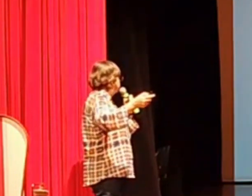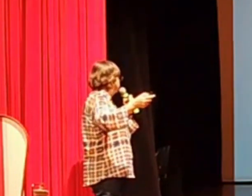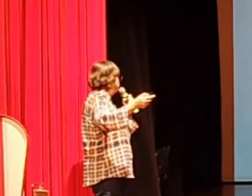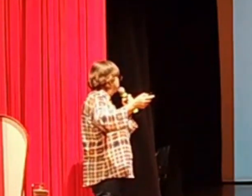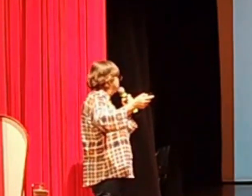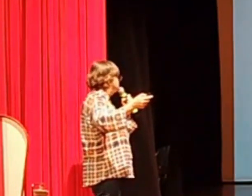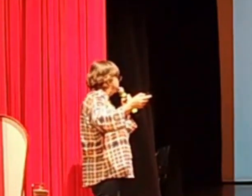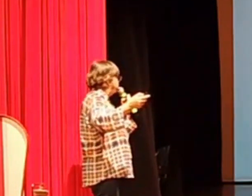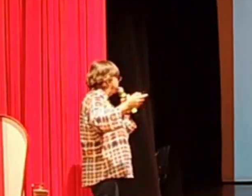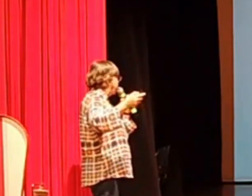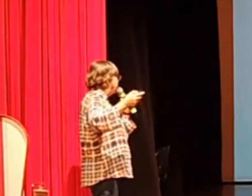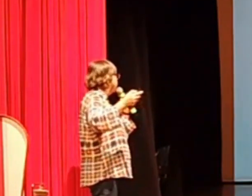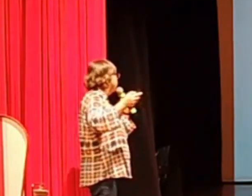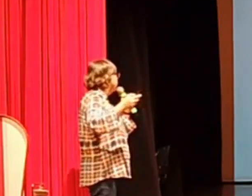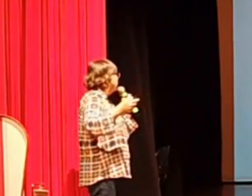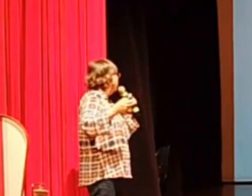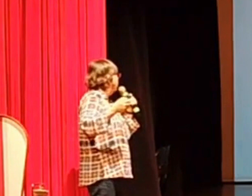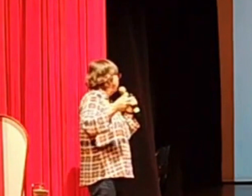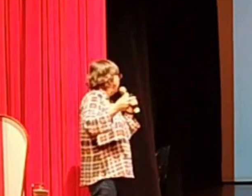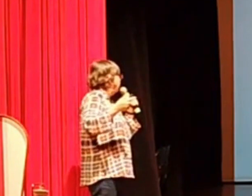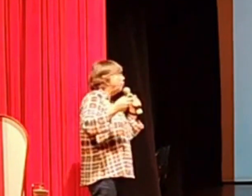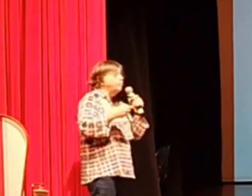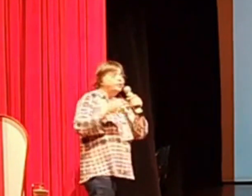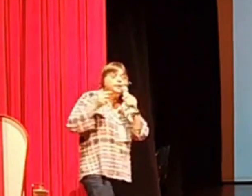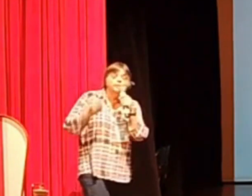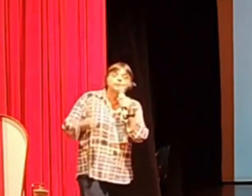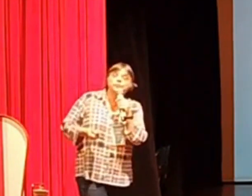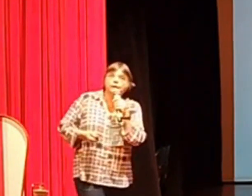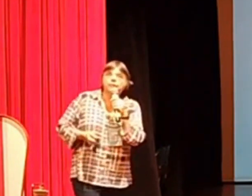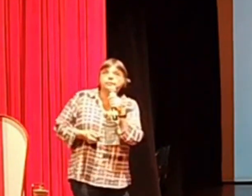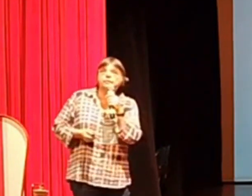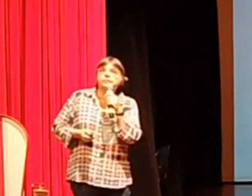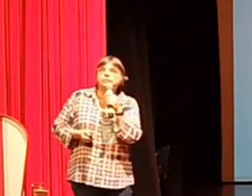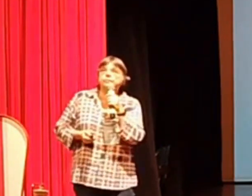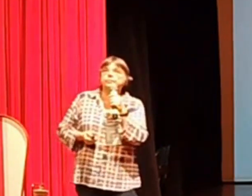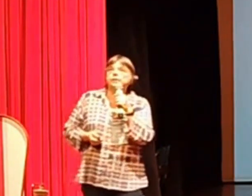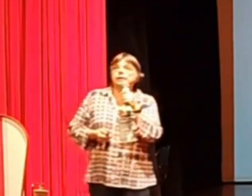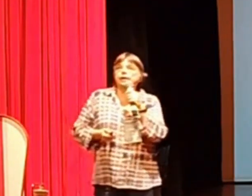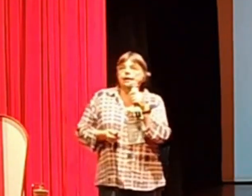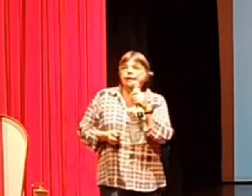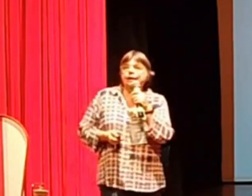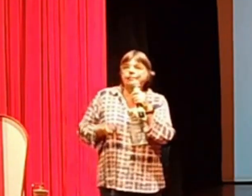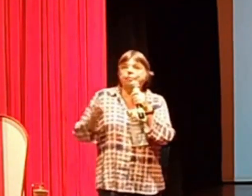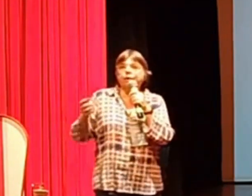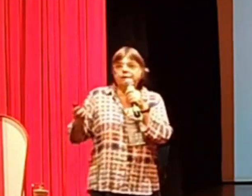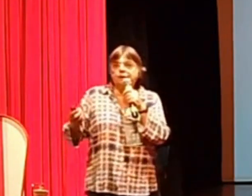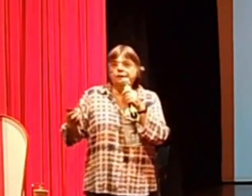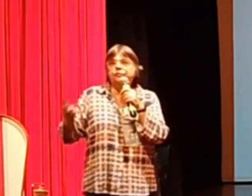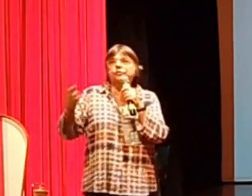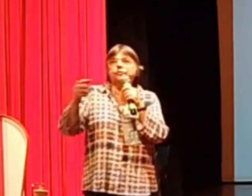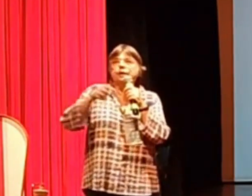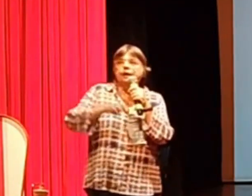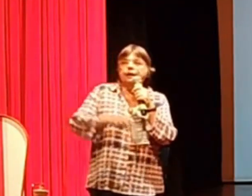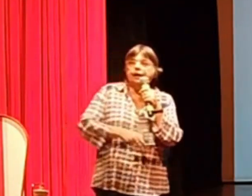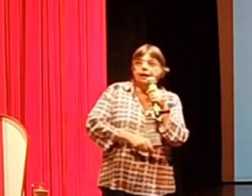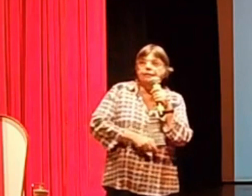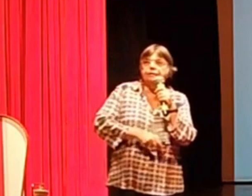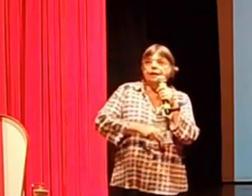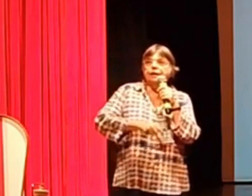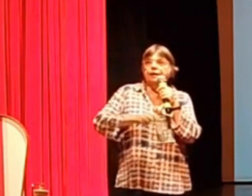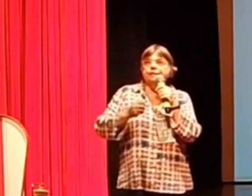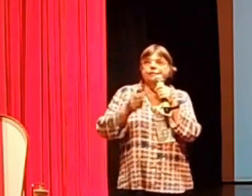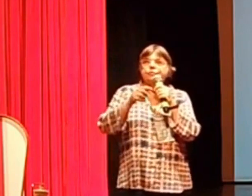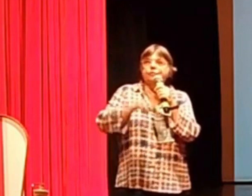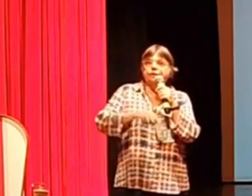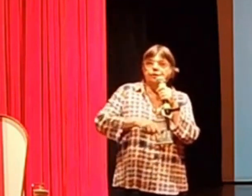Então, só para a gente fechar, como as redes sociais têm sido importantes